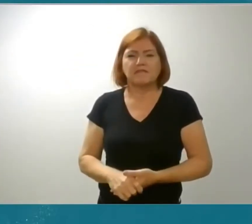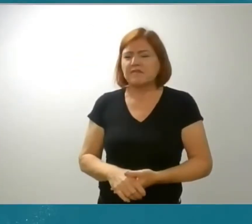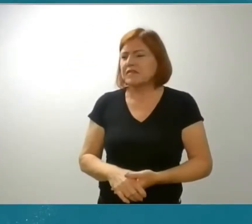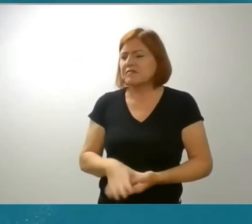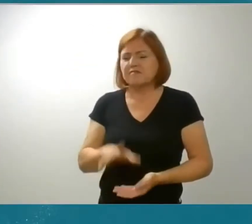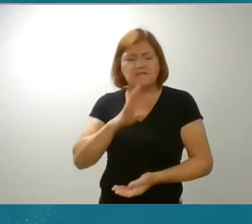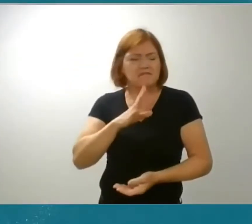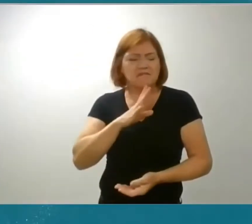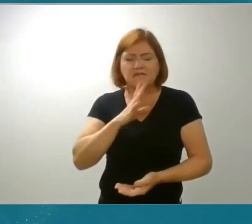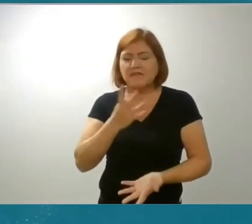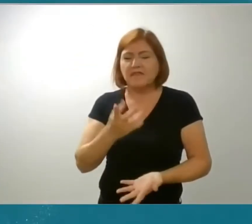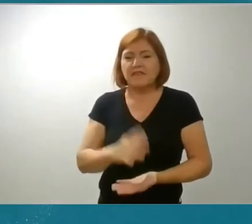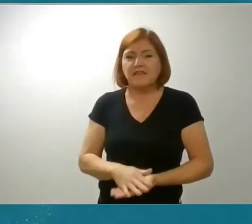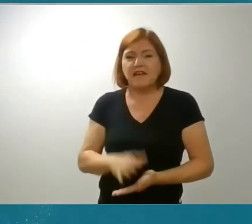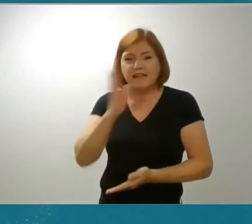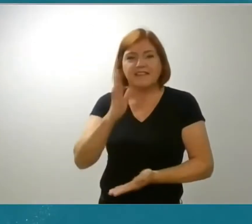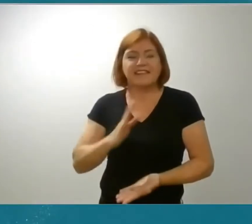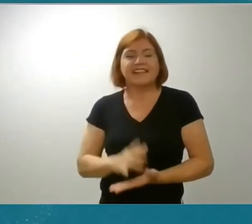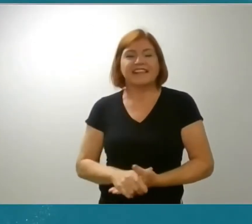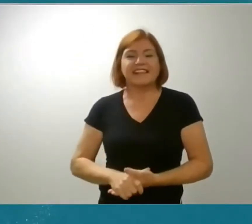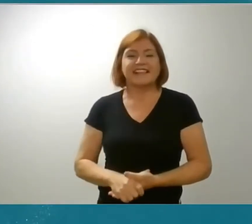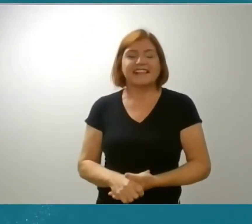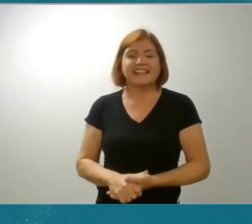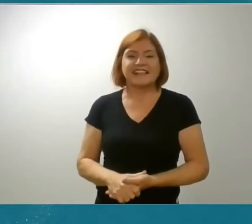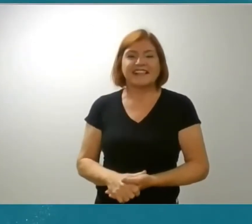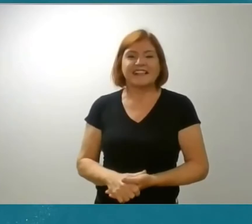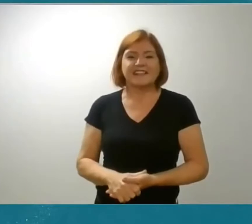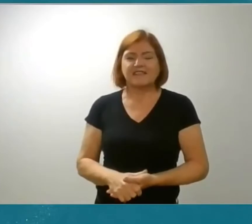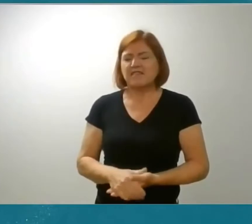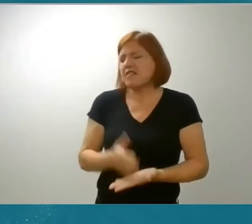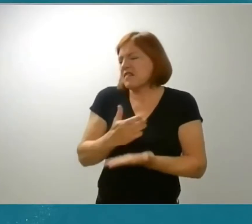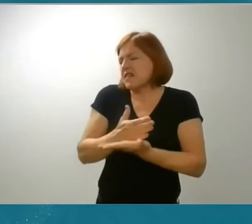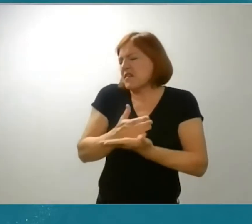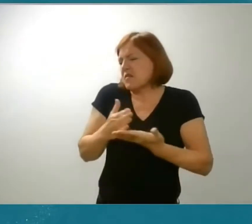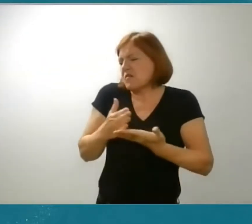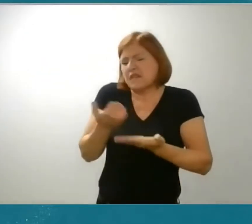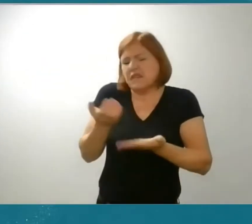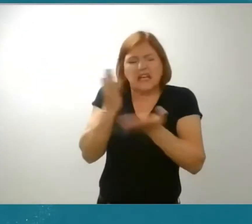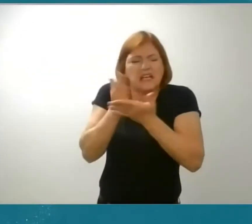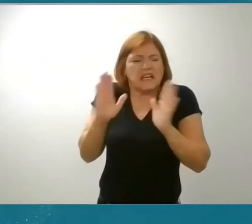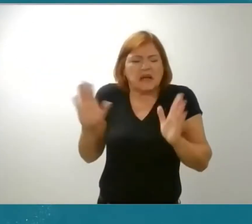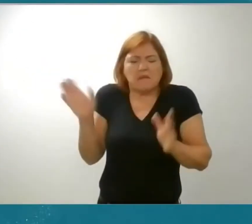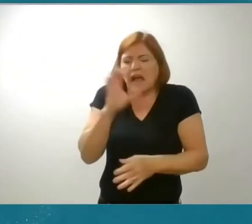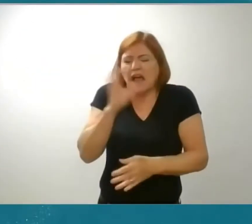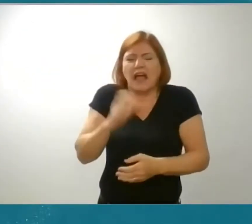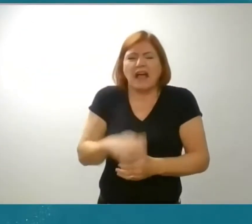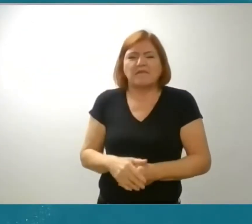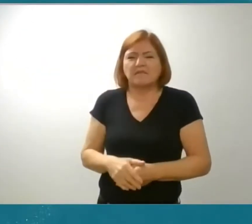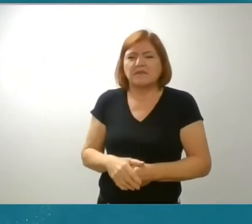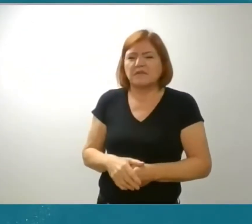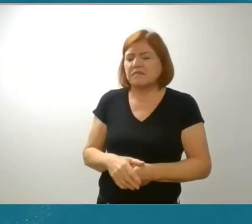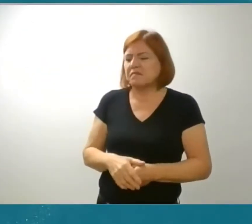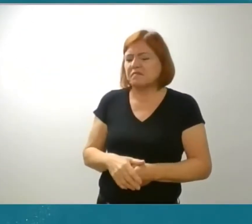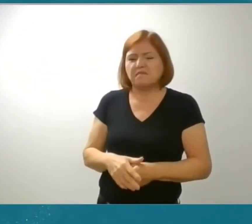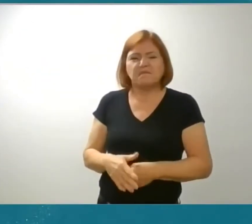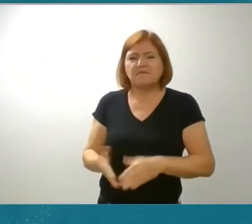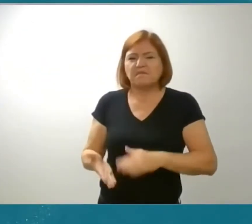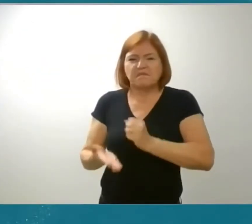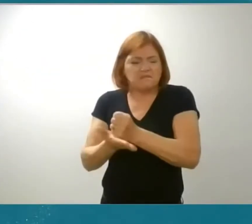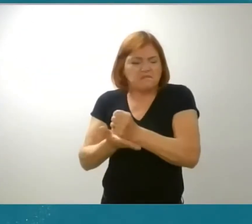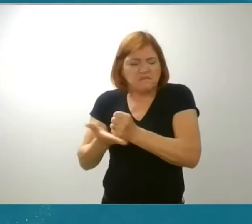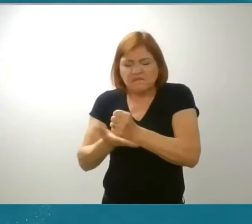Ele quer reinar lá nos céus, levar-nos para os céus. Vamos ir para os céus. Deixar